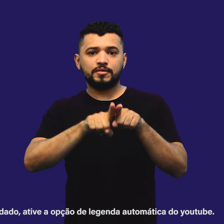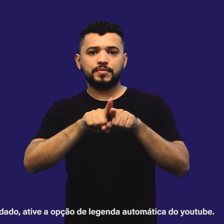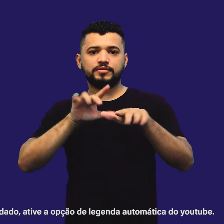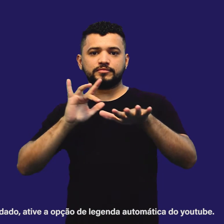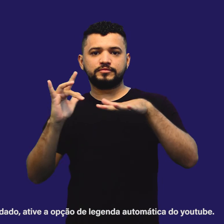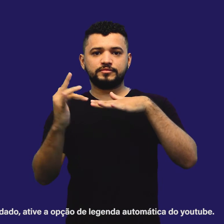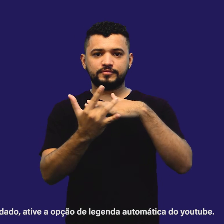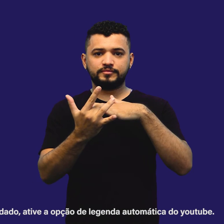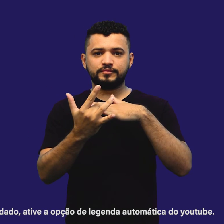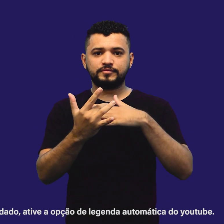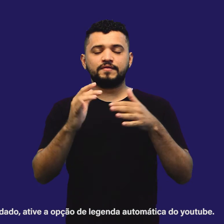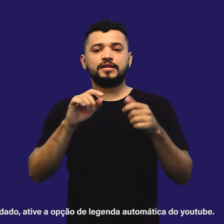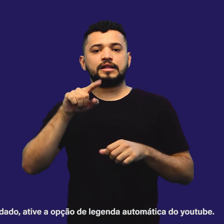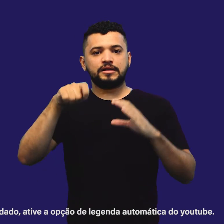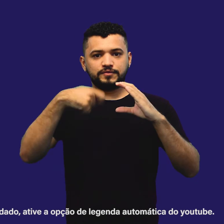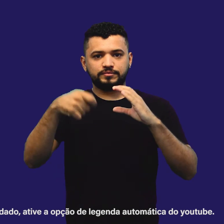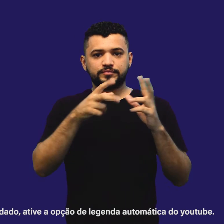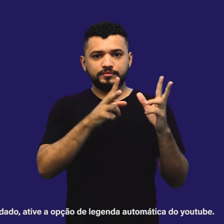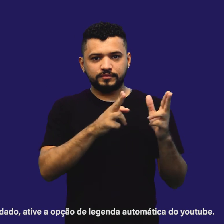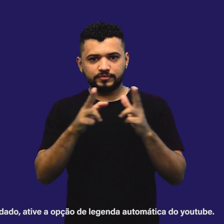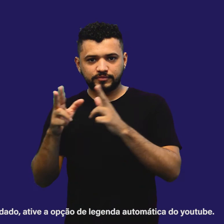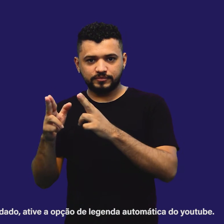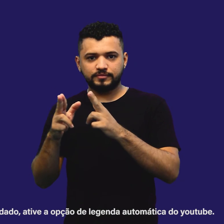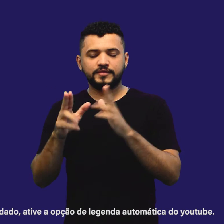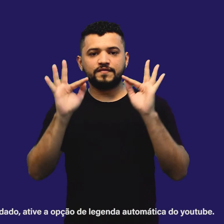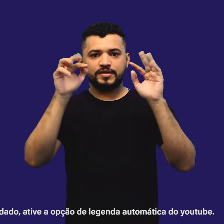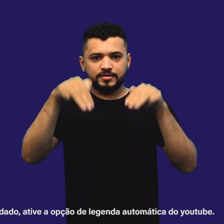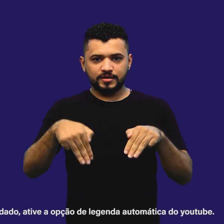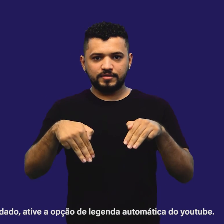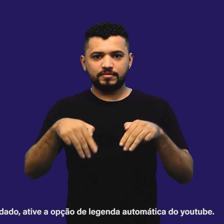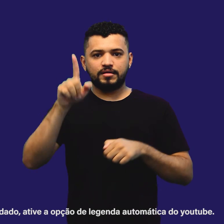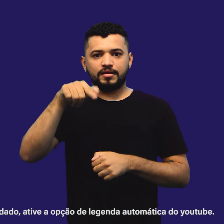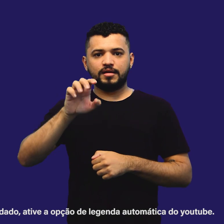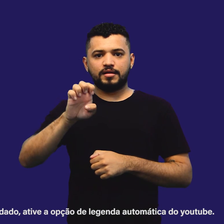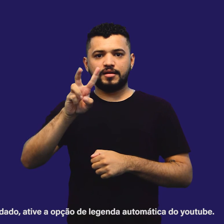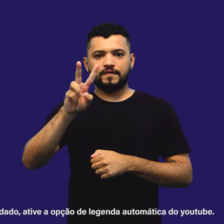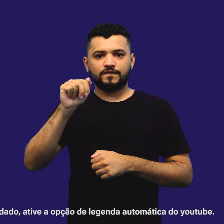a edição e a finalização são de Evandro Gangana. Até a próxima!